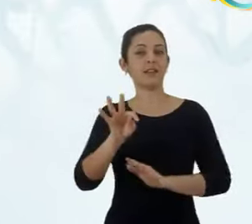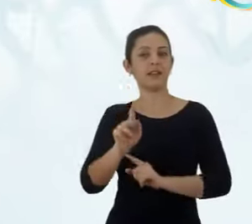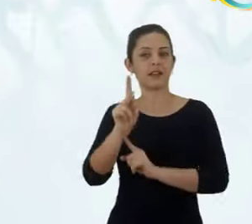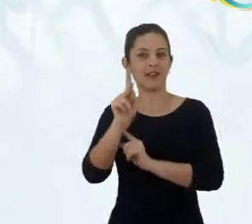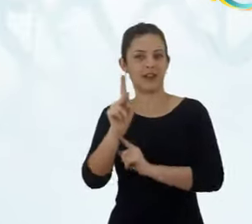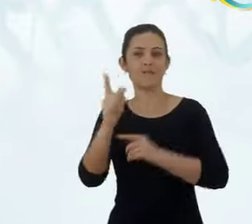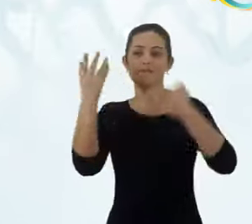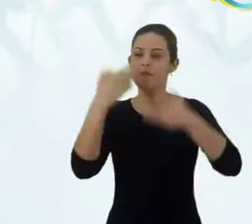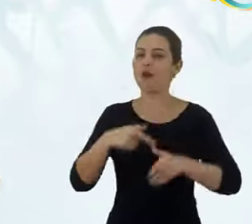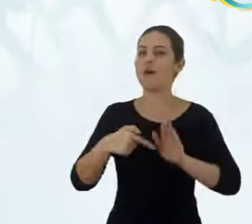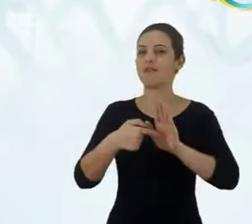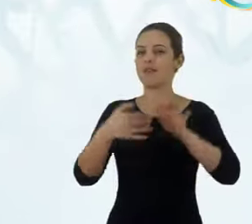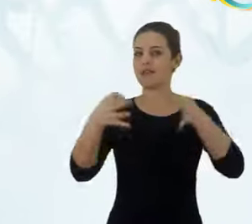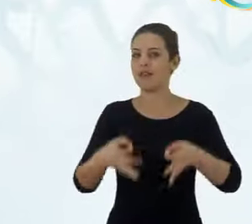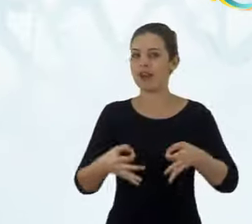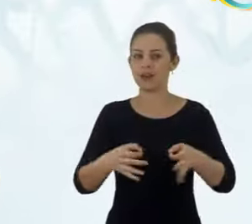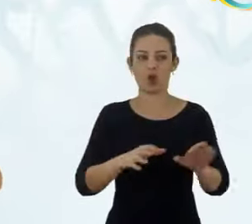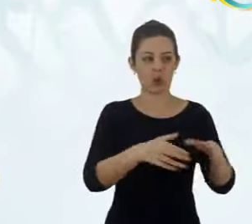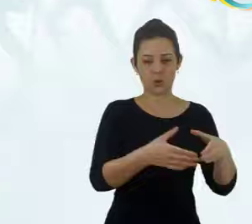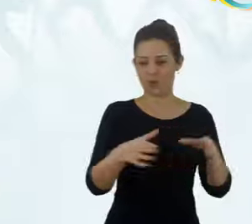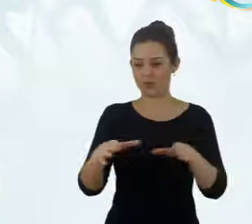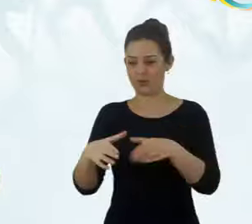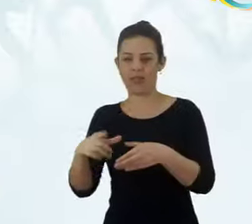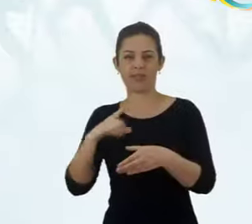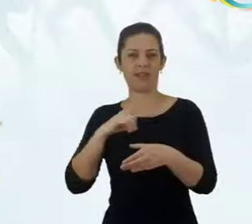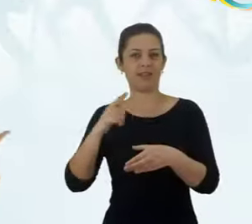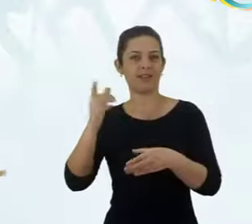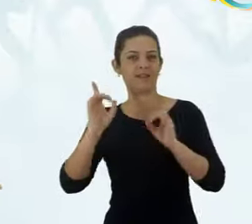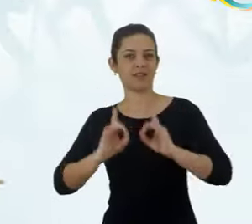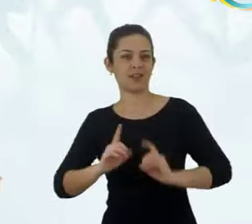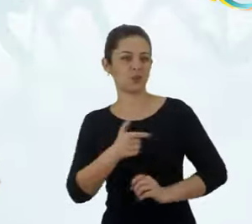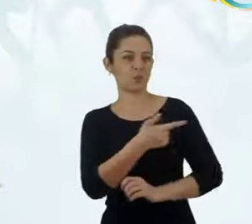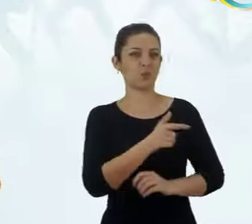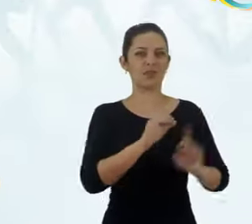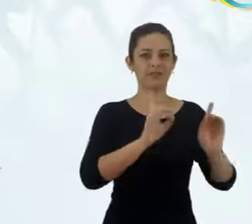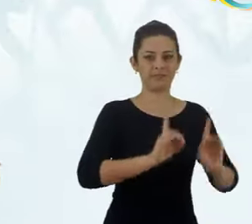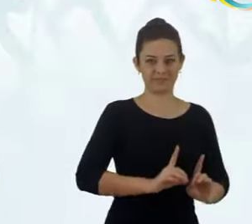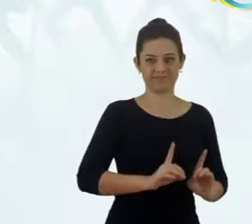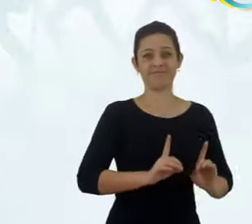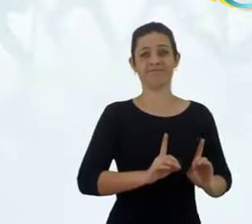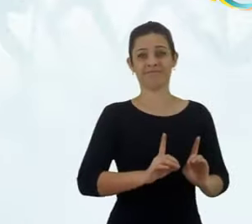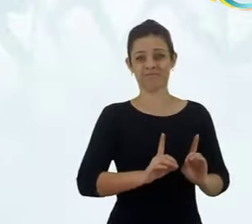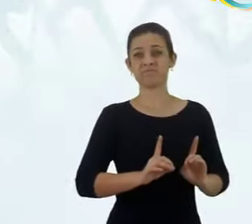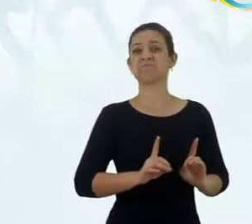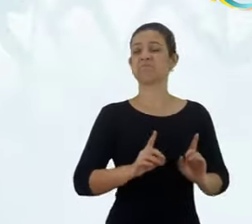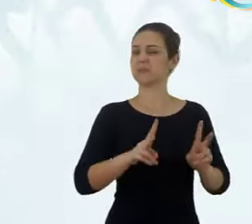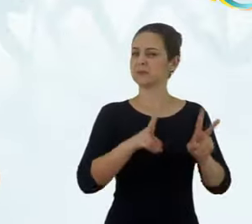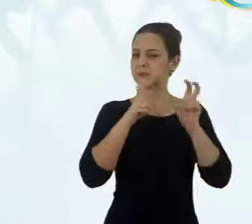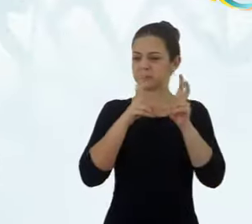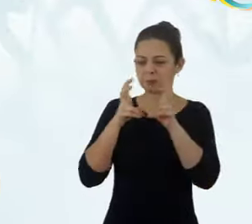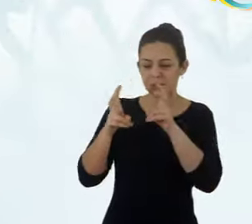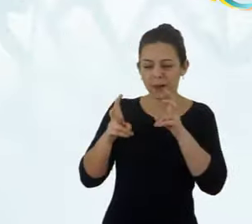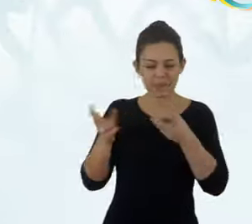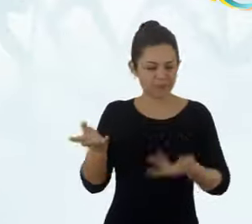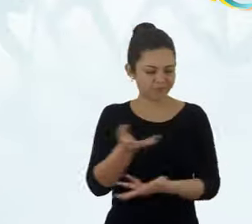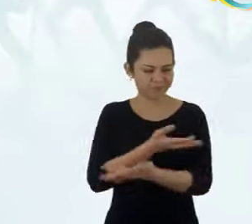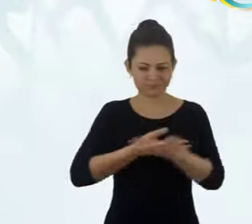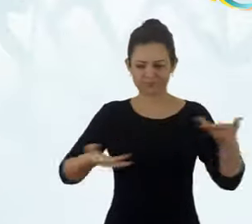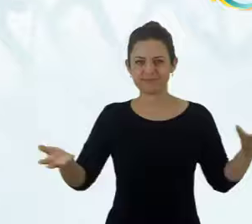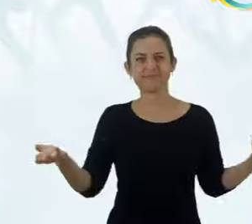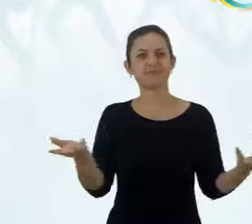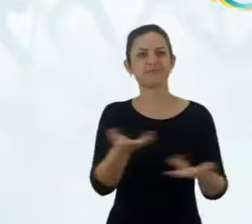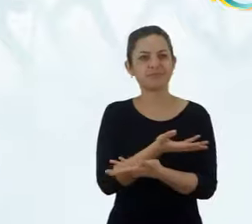dentro do Espaço TK, porque como a gente tem os dois públicos, tanto os com deficiência e os sem deficiência, a gente vê o quanto que